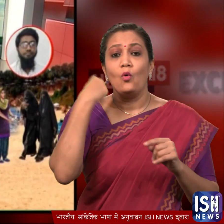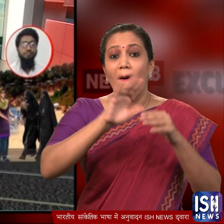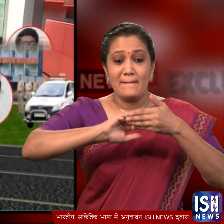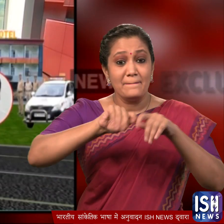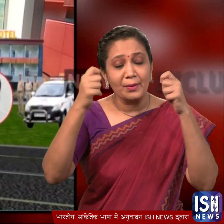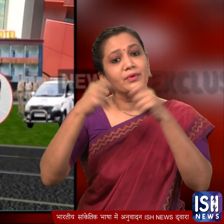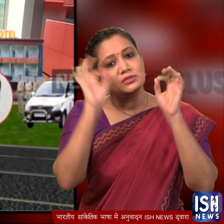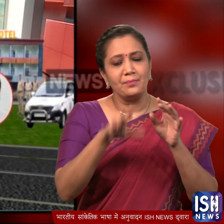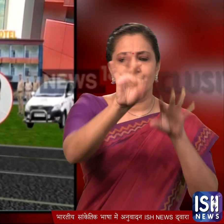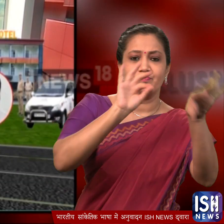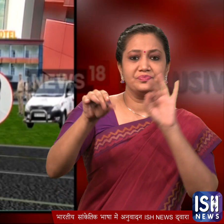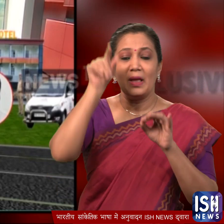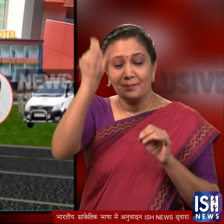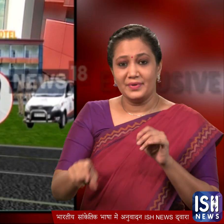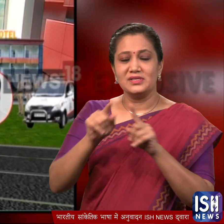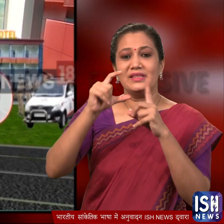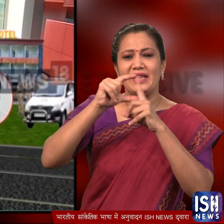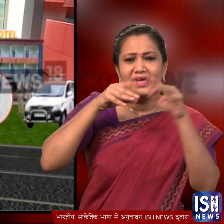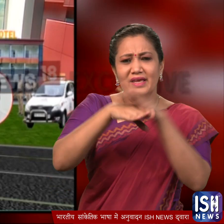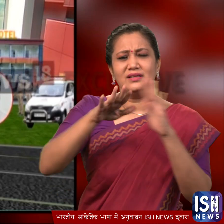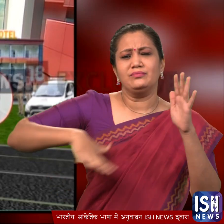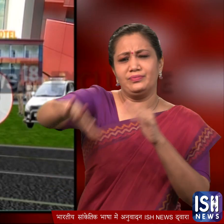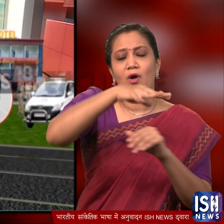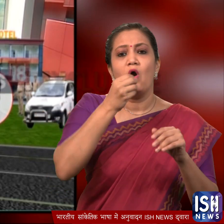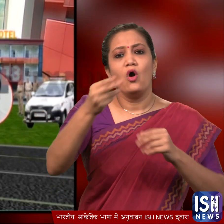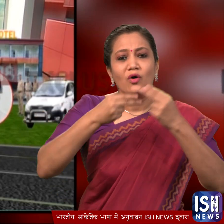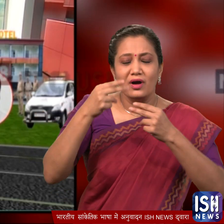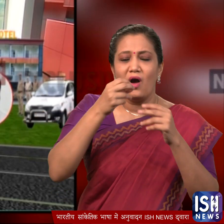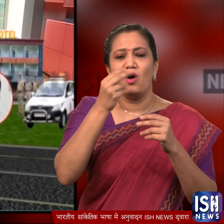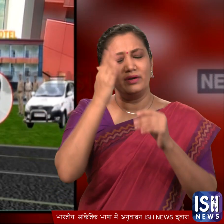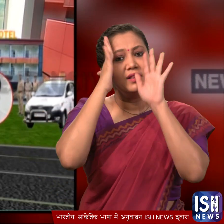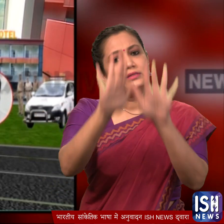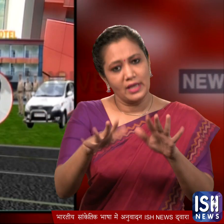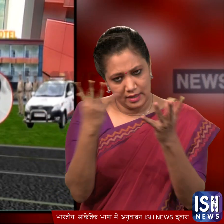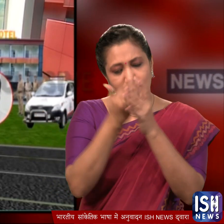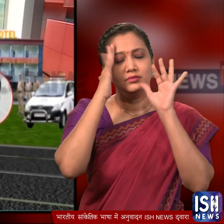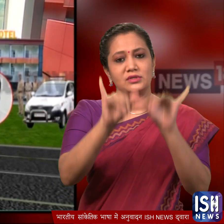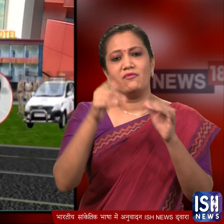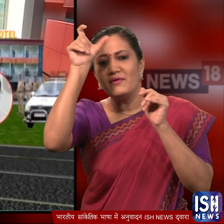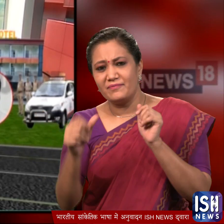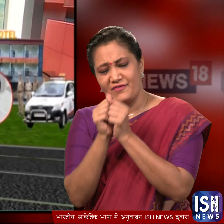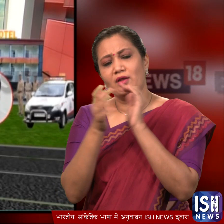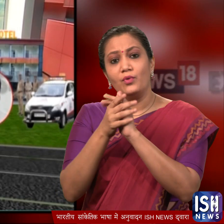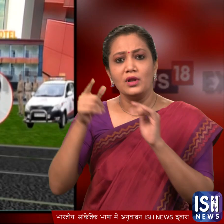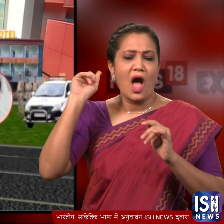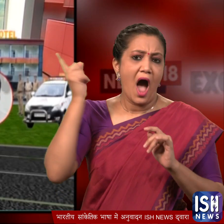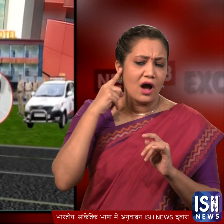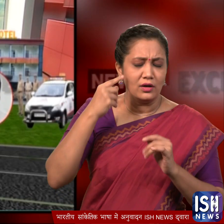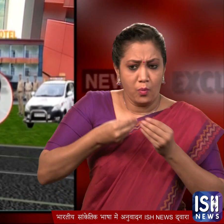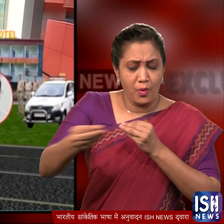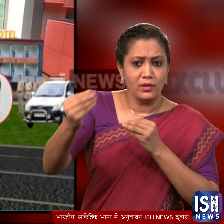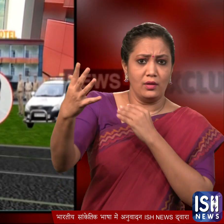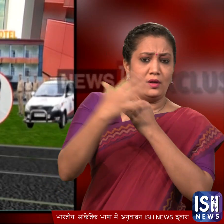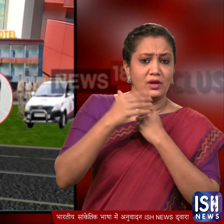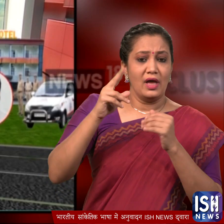गया कि पकड़ा गया आरोपी दिल्ली के भोगल इलाके के एक नामी होटल में अपने एक साथी के साथ रह रहा था, लेकिन जैसे ही उसे इस बात की